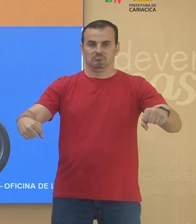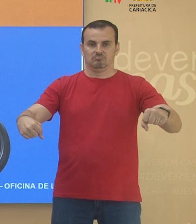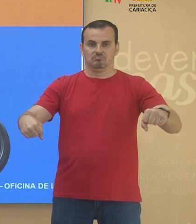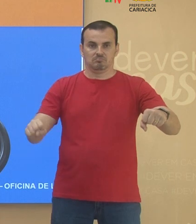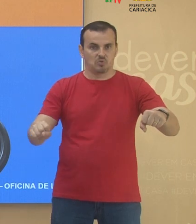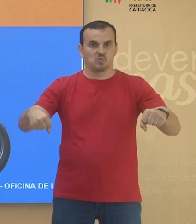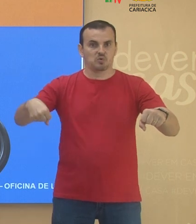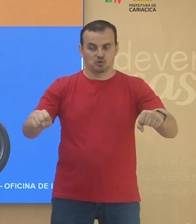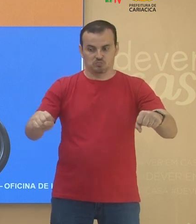Moto.